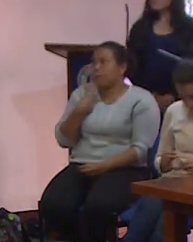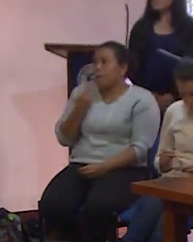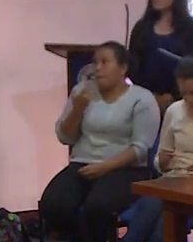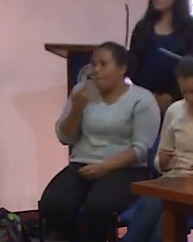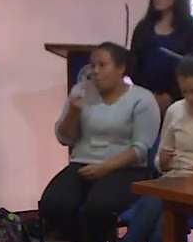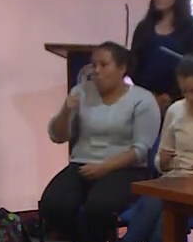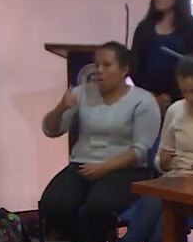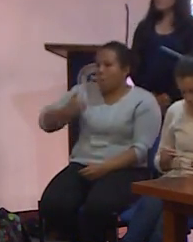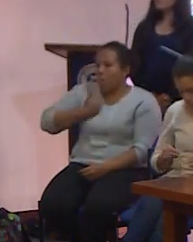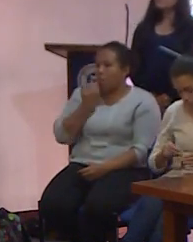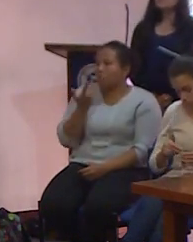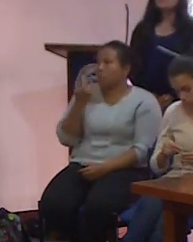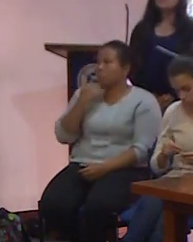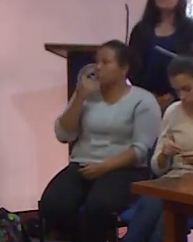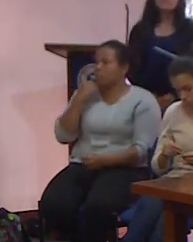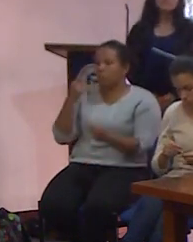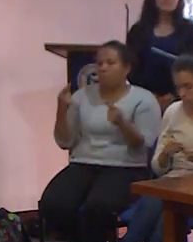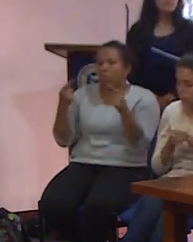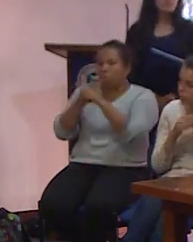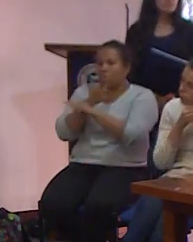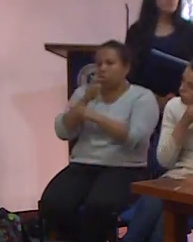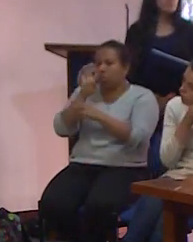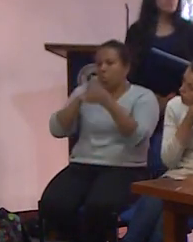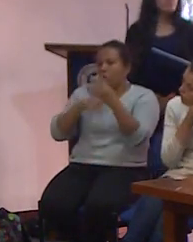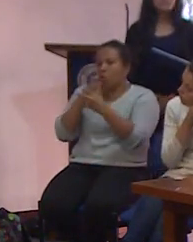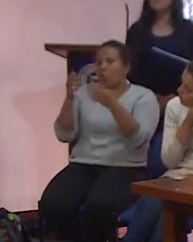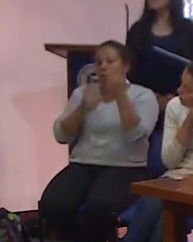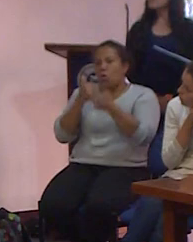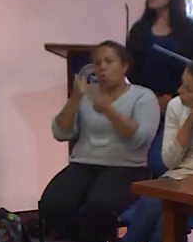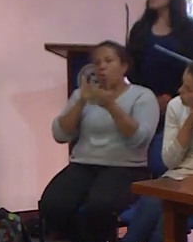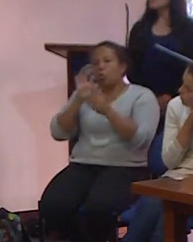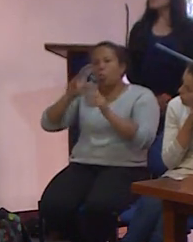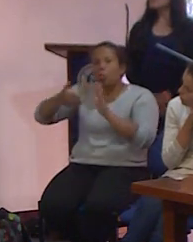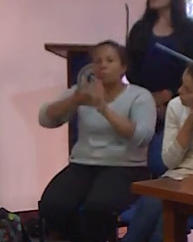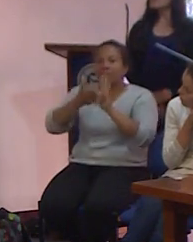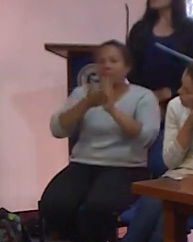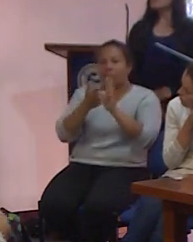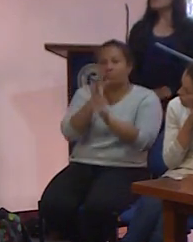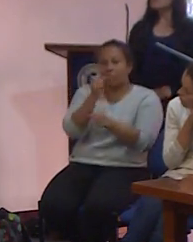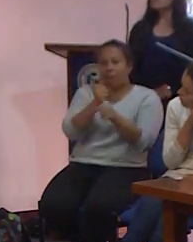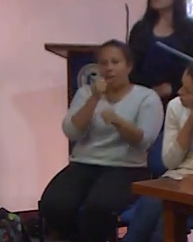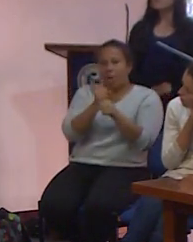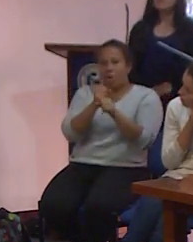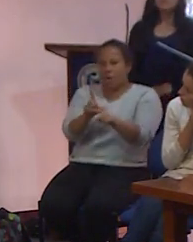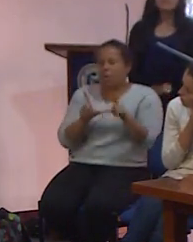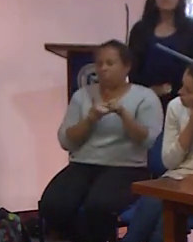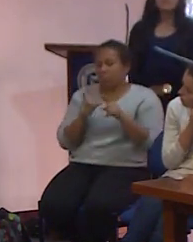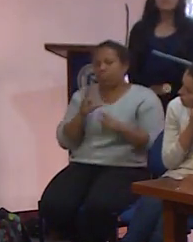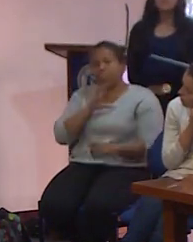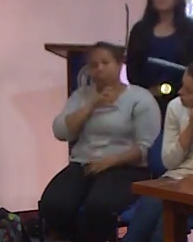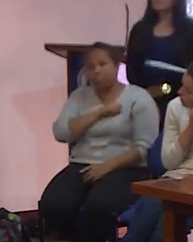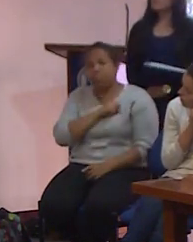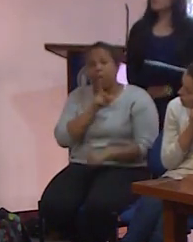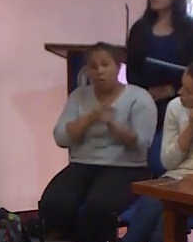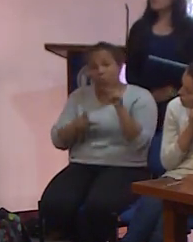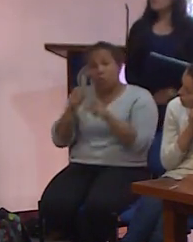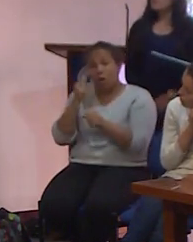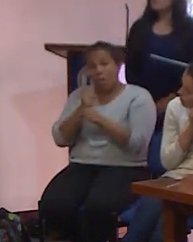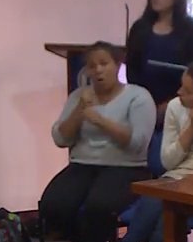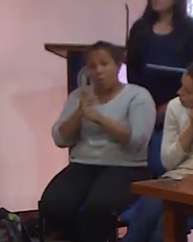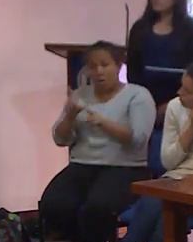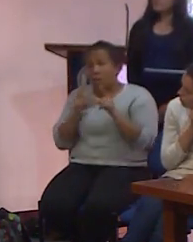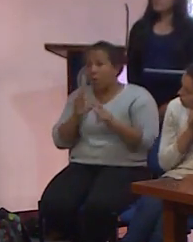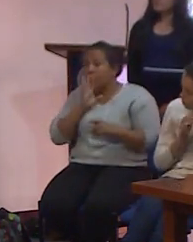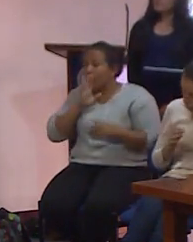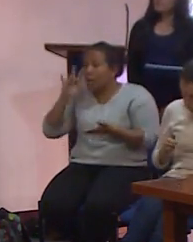un poco porque hay como un cruce de horarios, pero no siempre, es la sustentación de trabajos de grado. Es lamentable los trabajos de grado casi siempre los